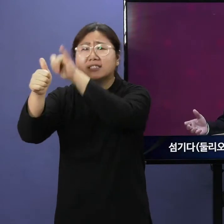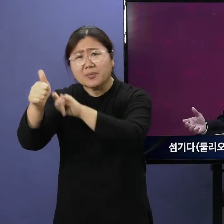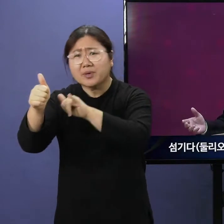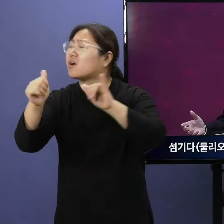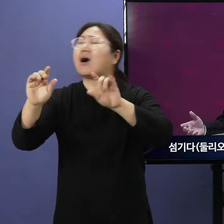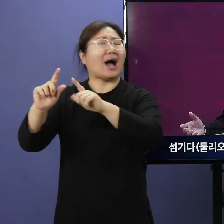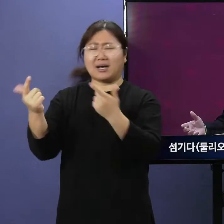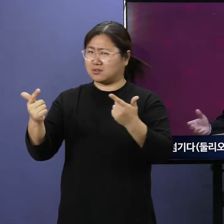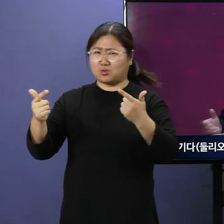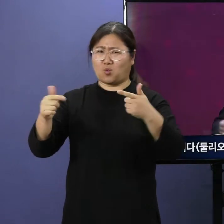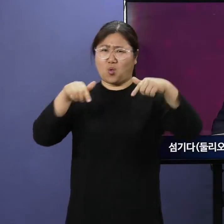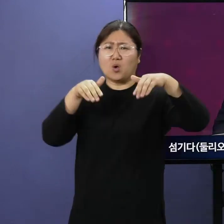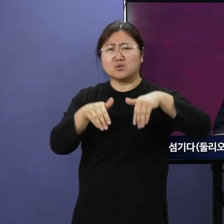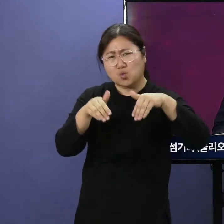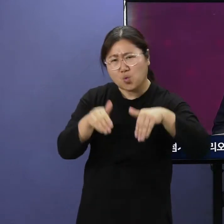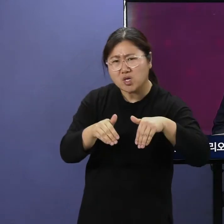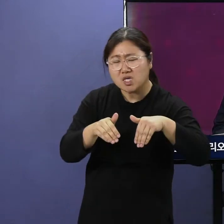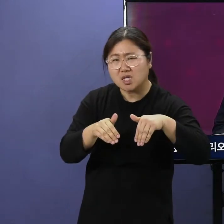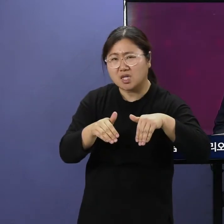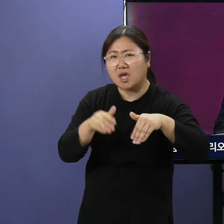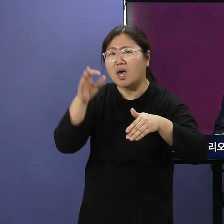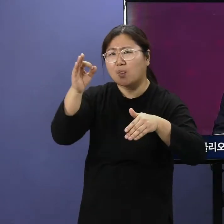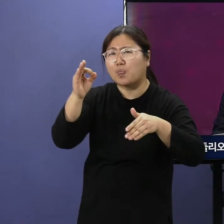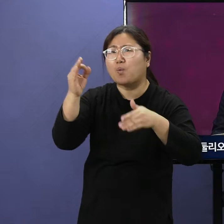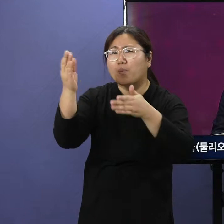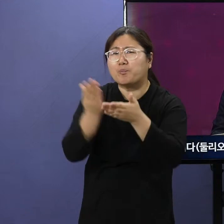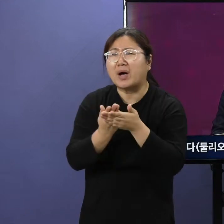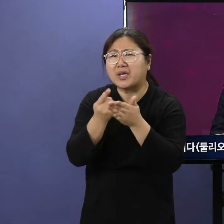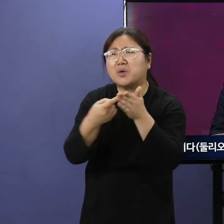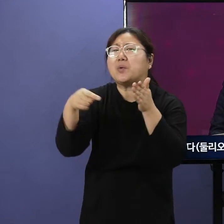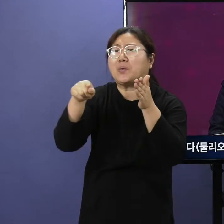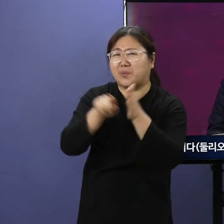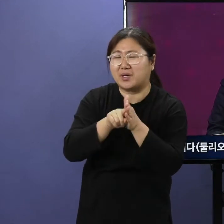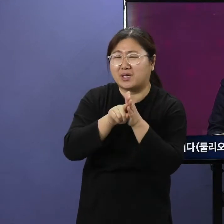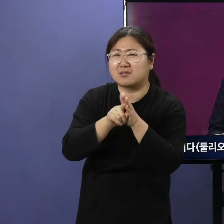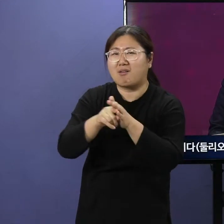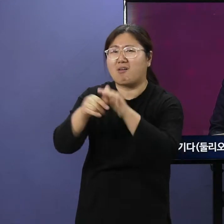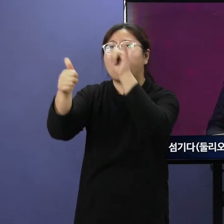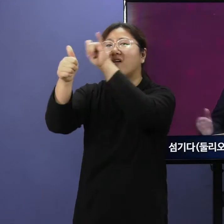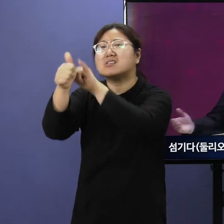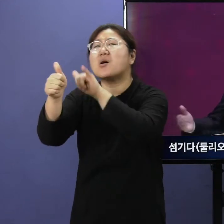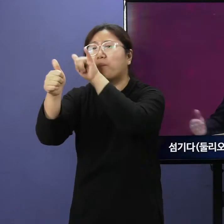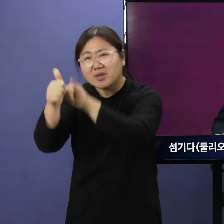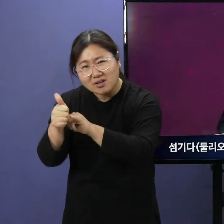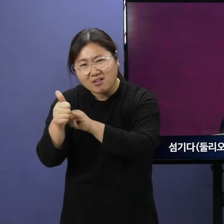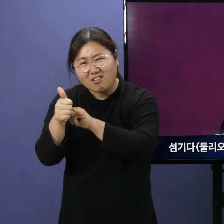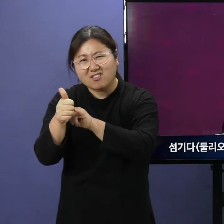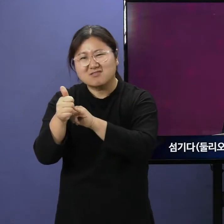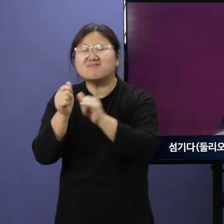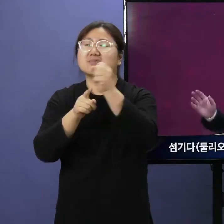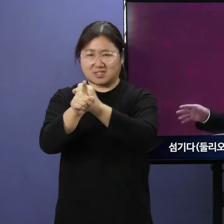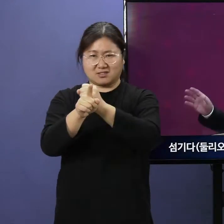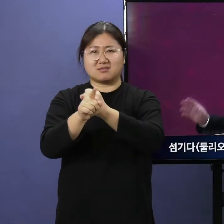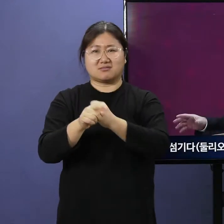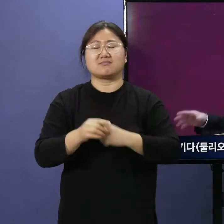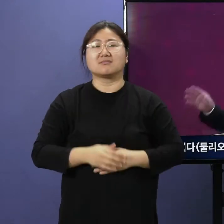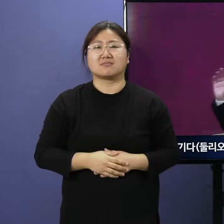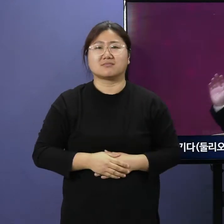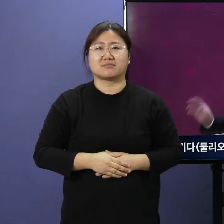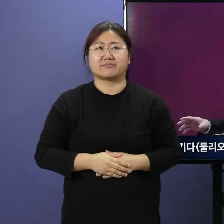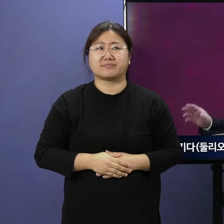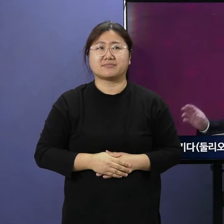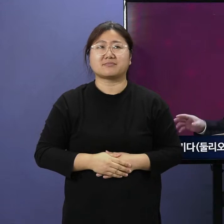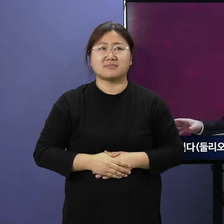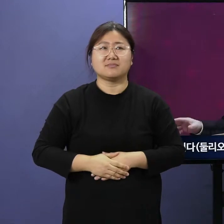아버지를 섬겼다라는 것이죠. 아버지를 죽은 사람 취급하는 것뿐만이 아니라 아버지랑 같이 살면서 이 사람은